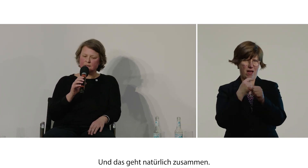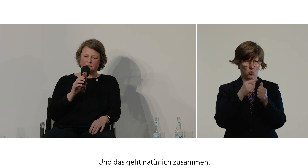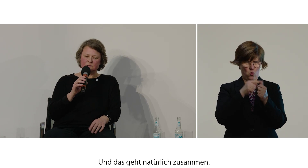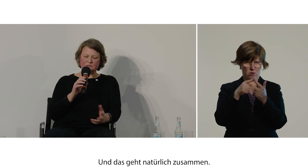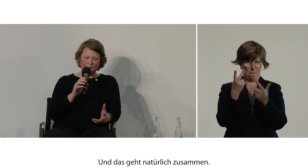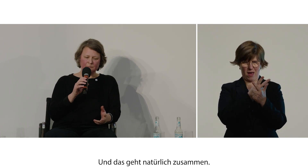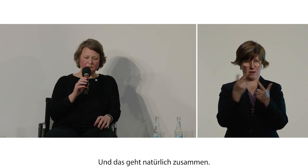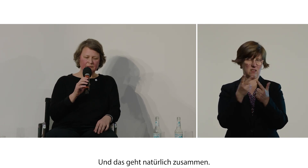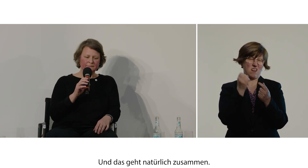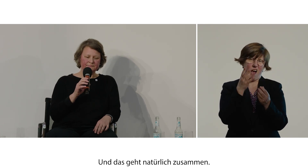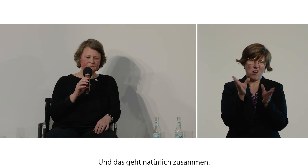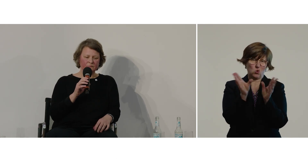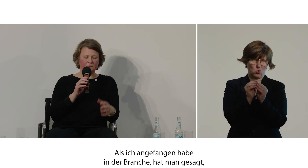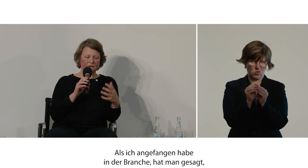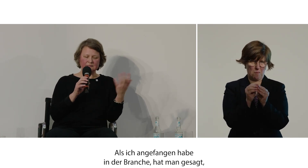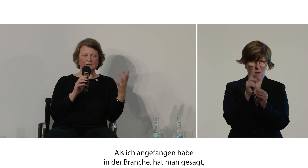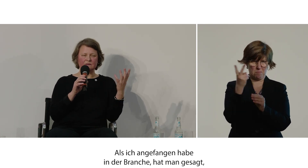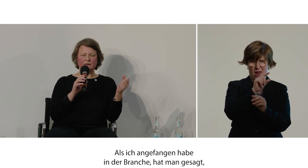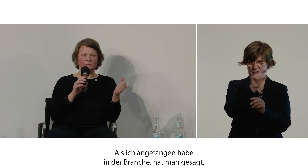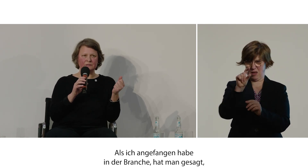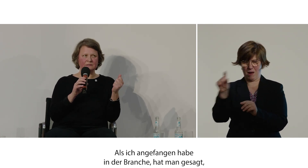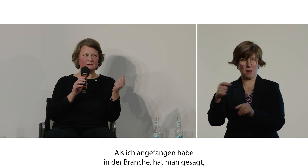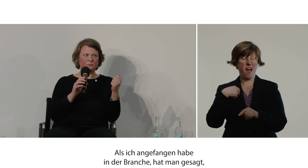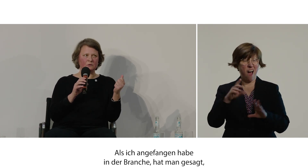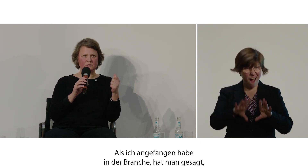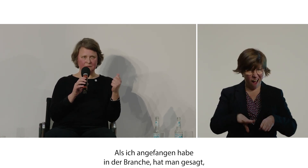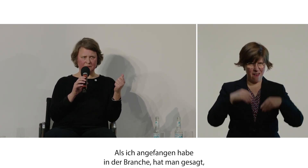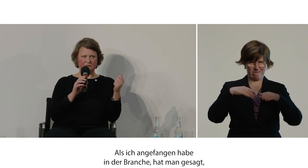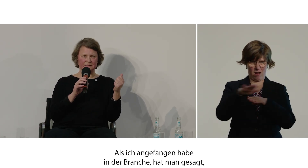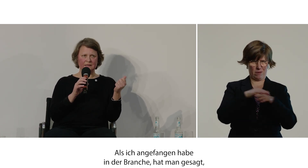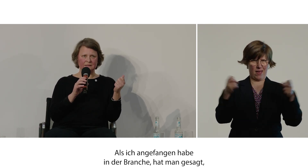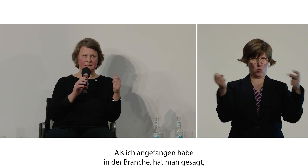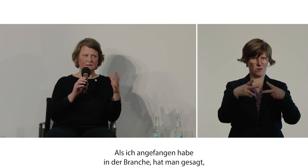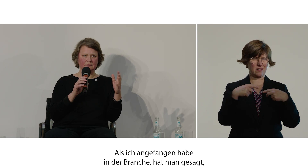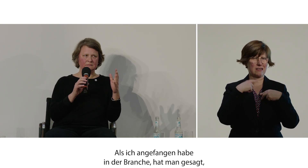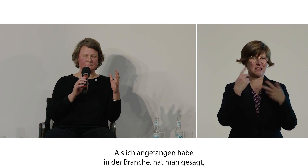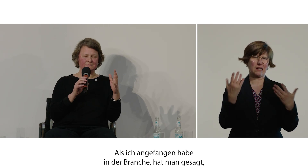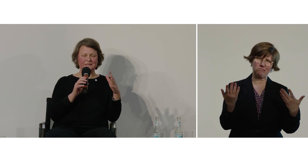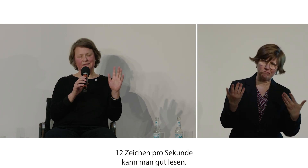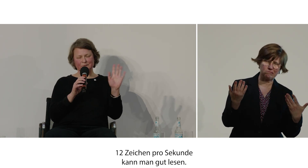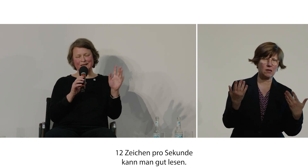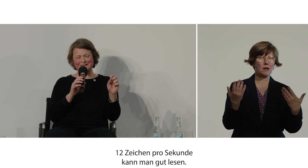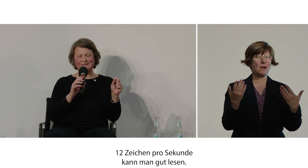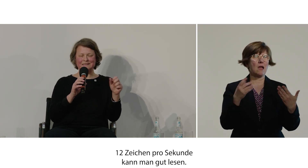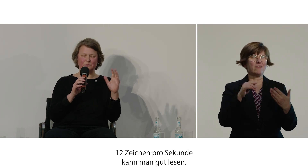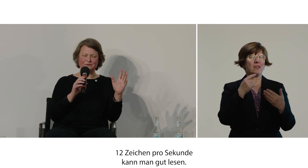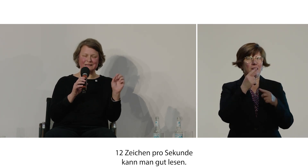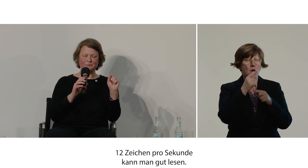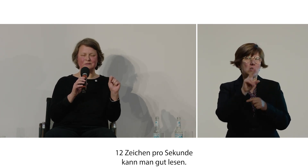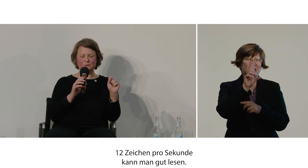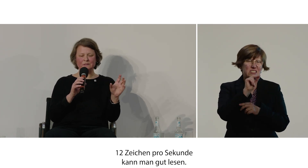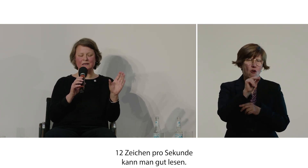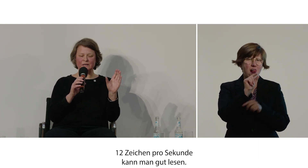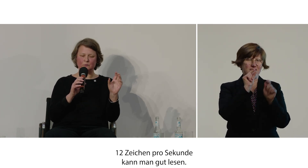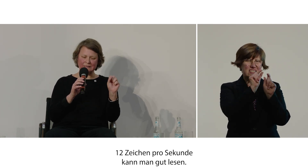zusammen. Als ich angefangen habe in der Branche, hat man gesagt, wie gesagt, wird kleinteilig zwölf